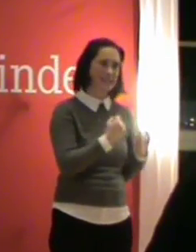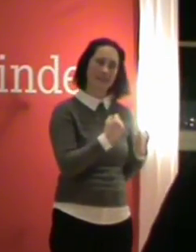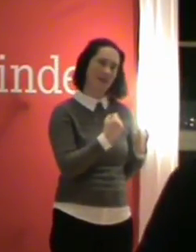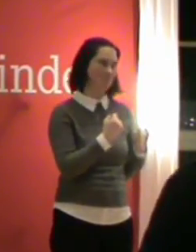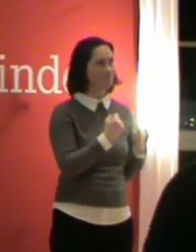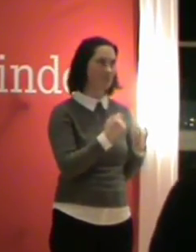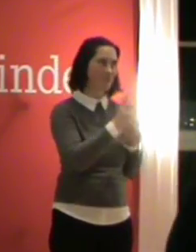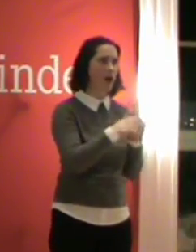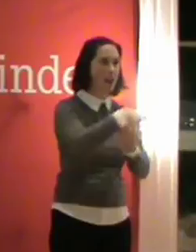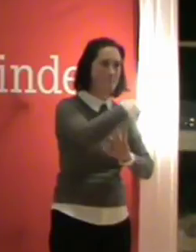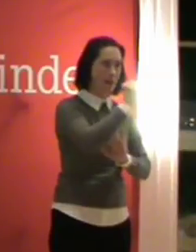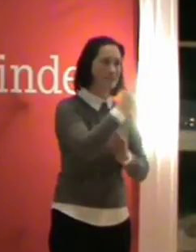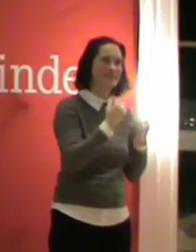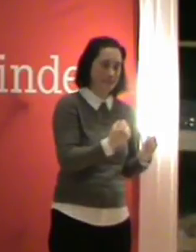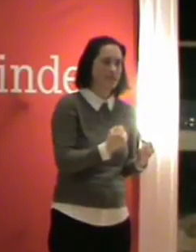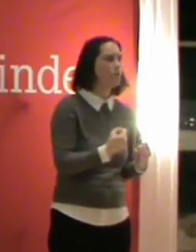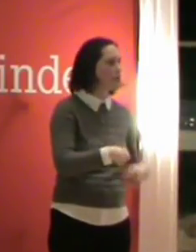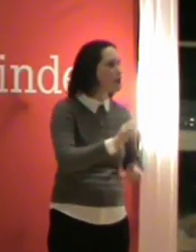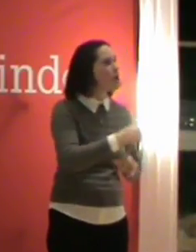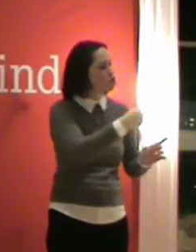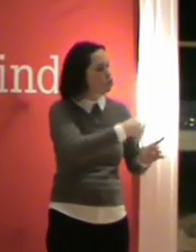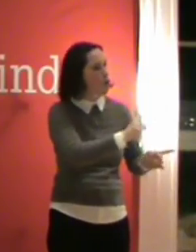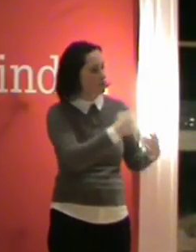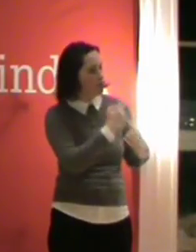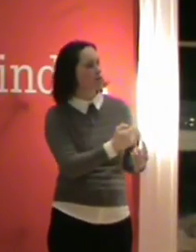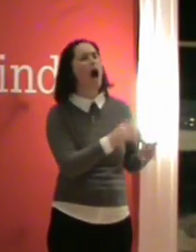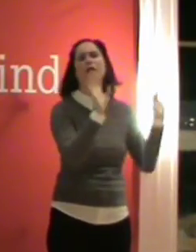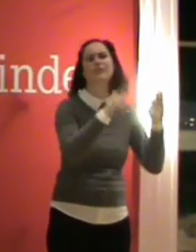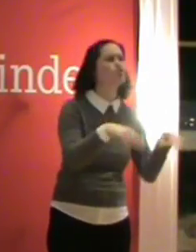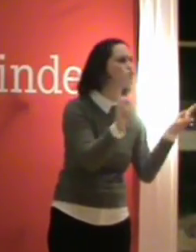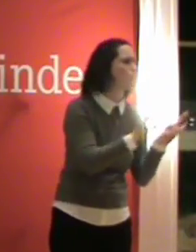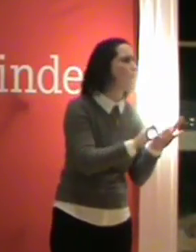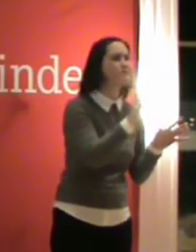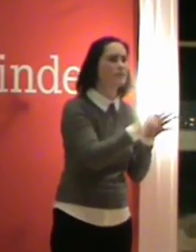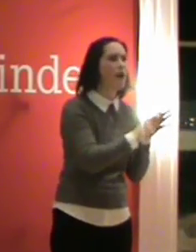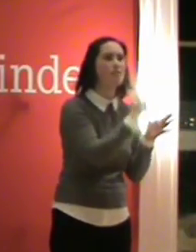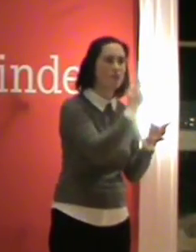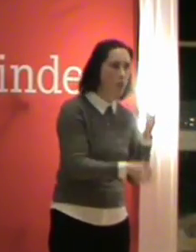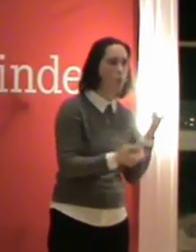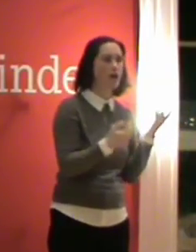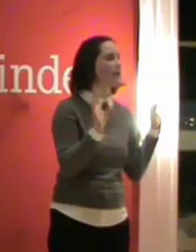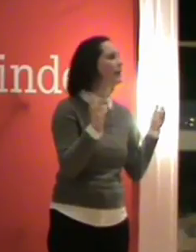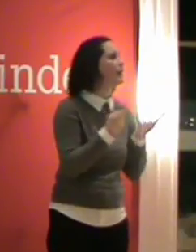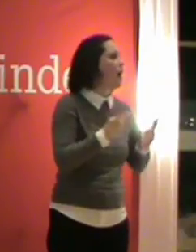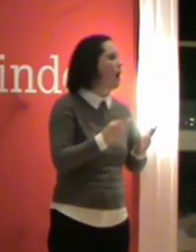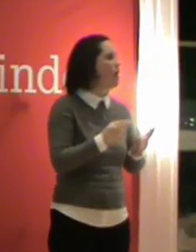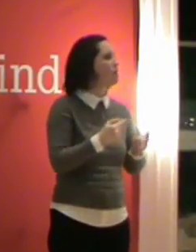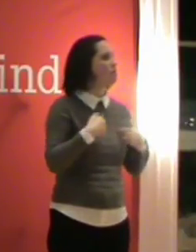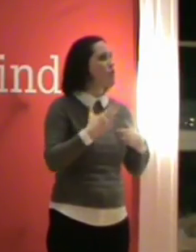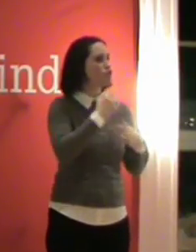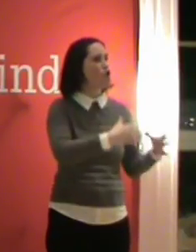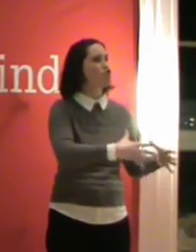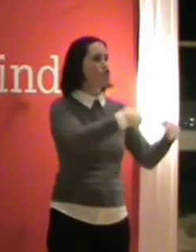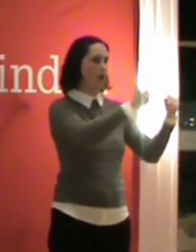ich die Wahl gewinne. Und daraufhin hat sie gesagt, naja, das wäre auch nicht schlimm, wenn ich die Wahl nicht gewinne, weil sie will eigentlich ihre